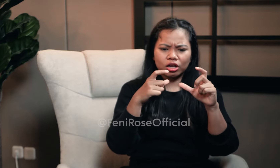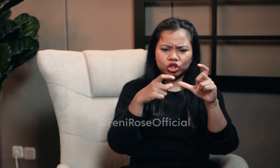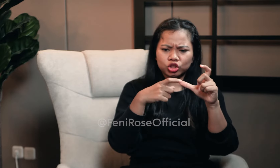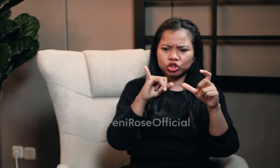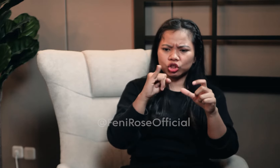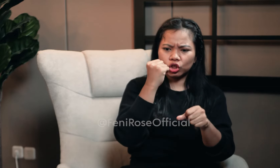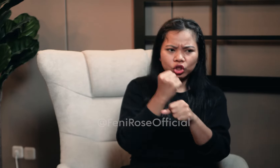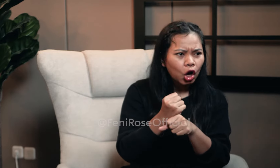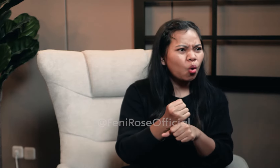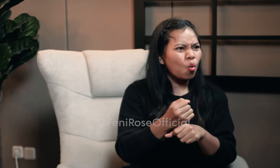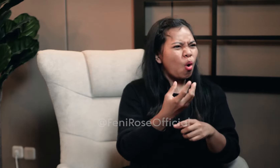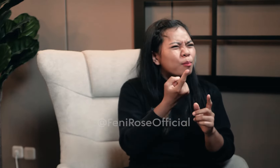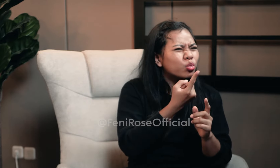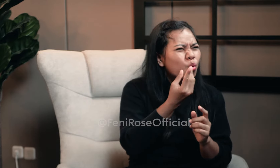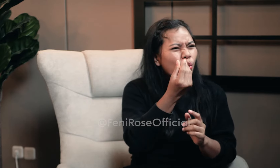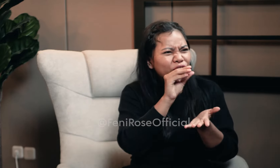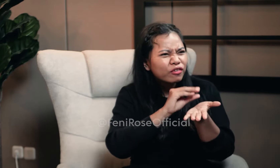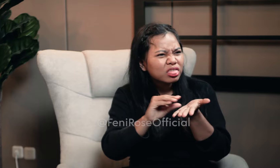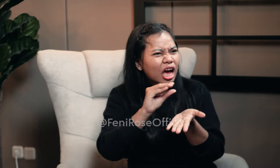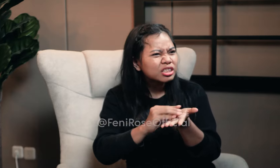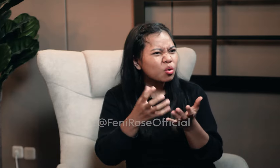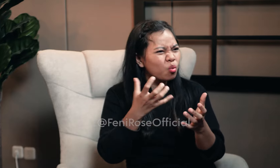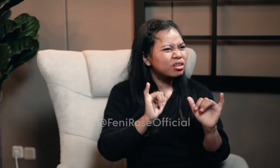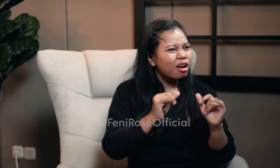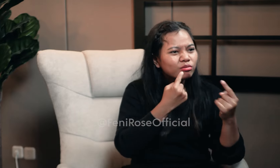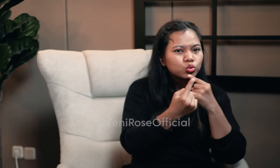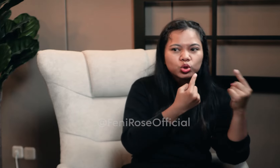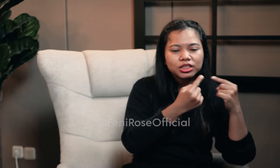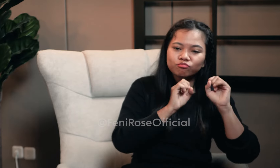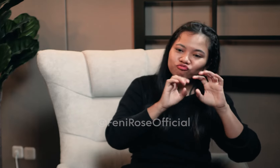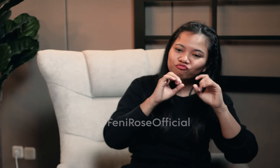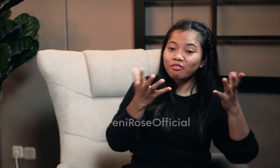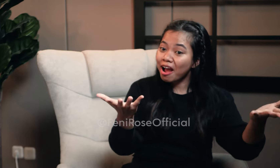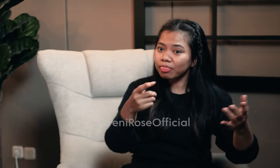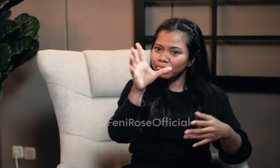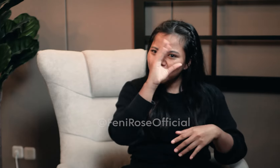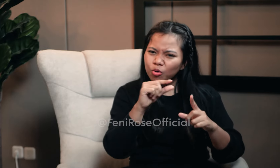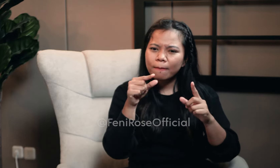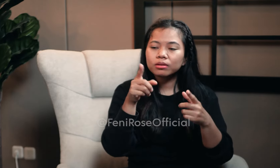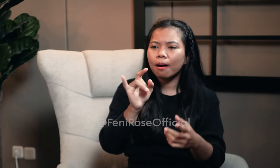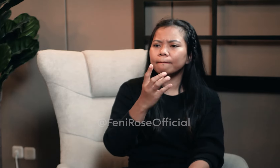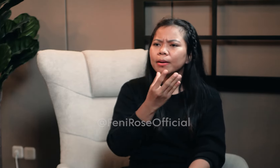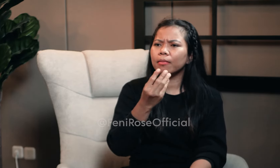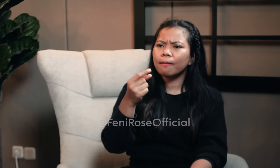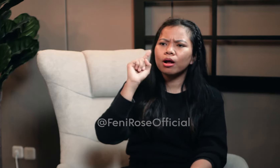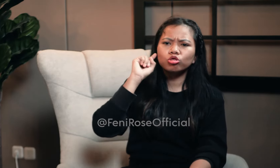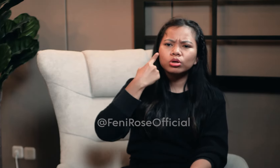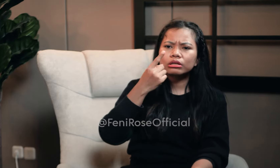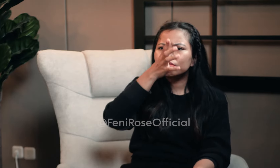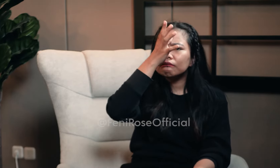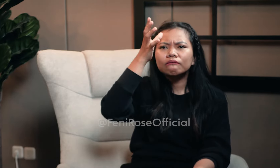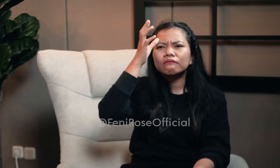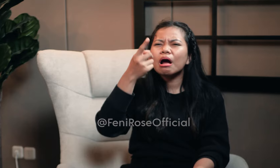berusaha untuk gestur dan lain-lain investasi itu Apa kosakata dan sebelumnya Siti pasti diskusi dan